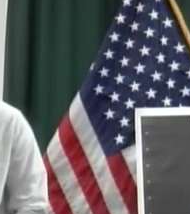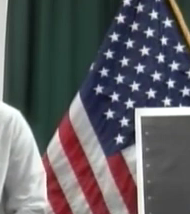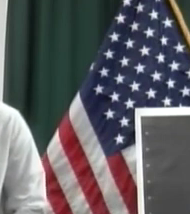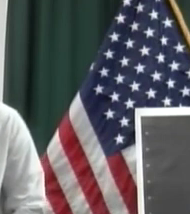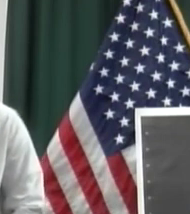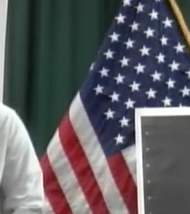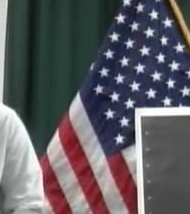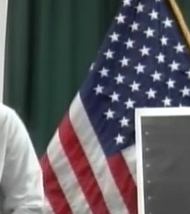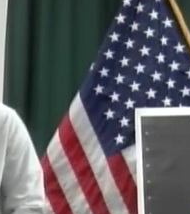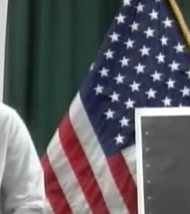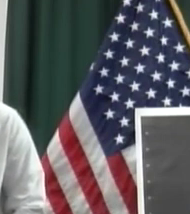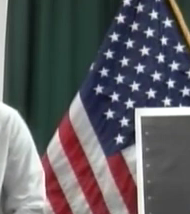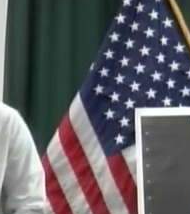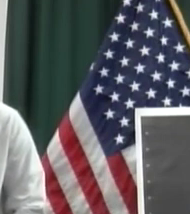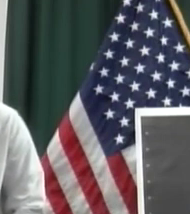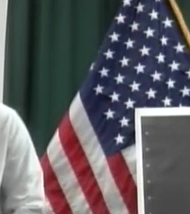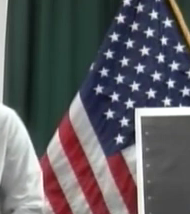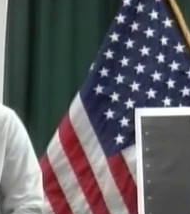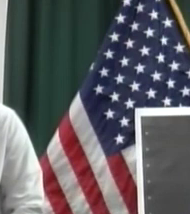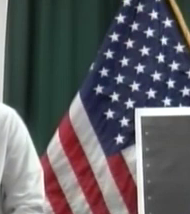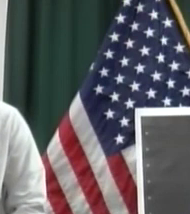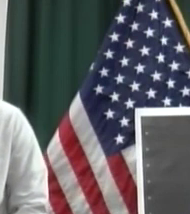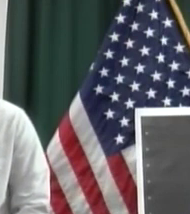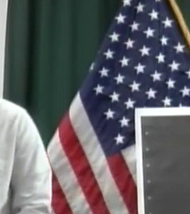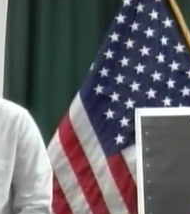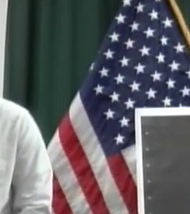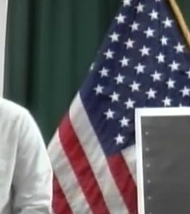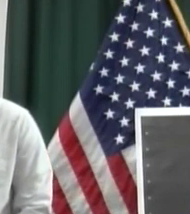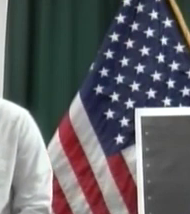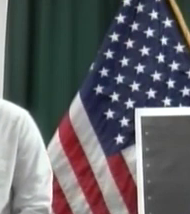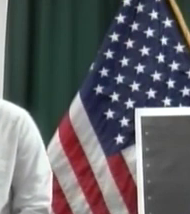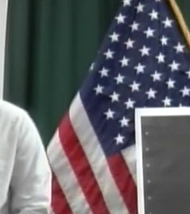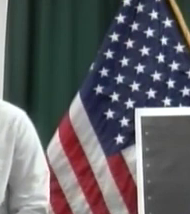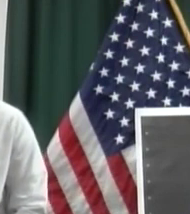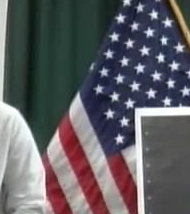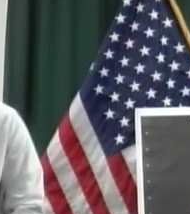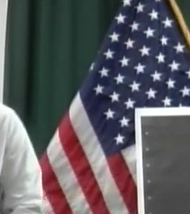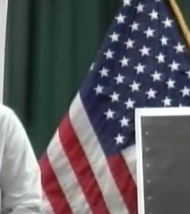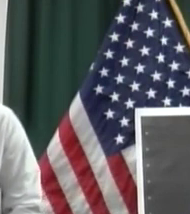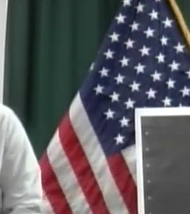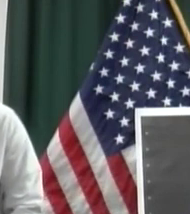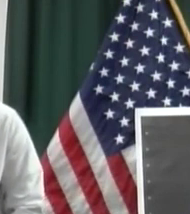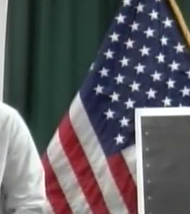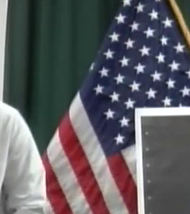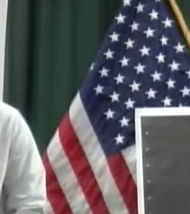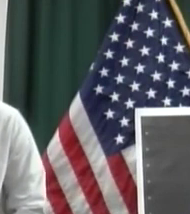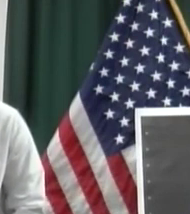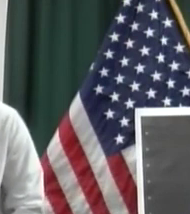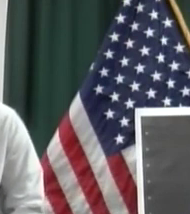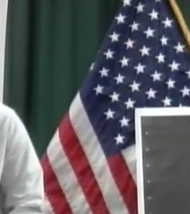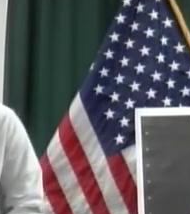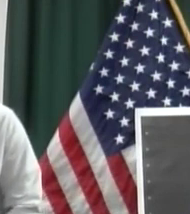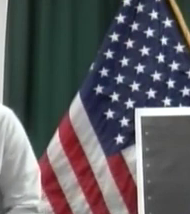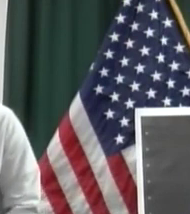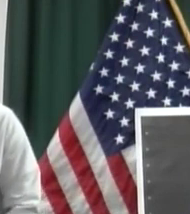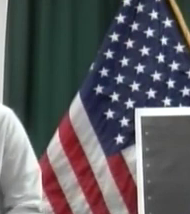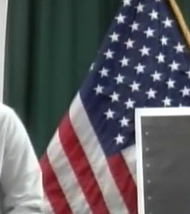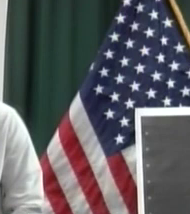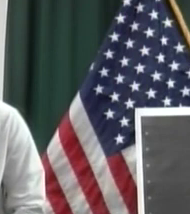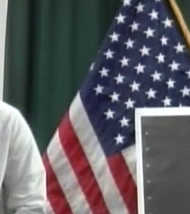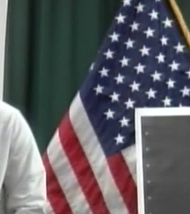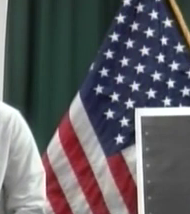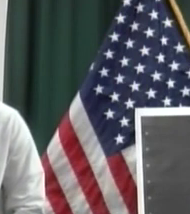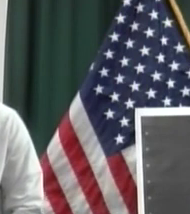de la Guardia de Honor de la Oficina de Sheriff del Condado de Seminole y el Departamento de los Bomberos del Condado de